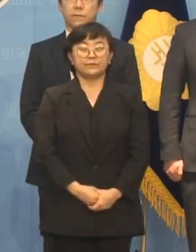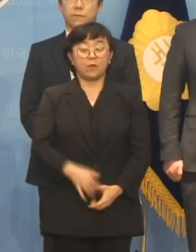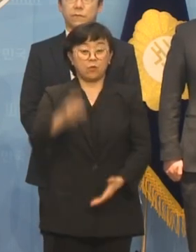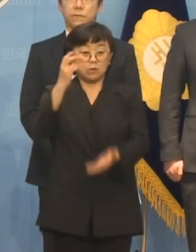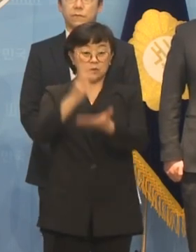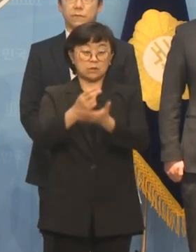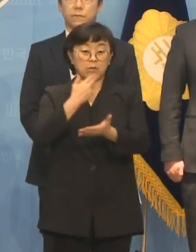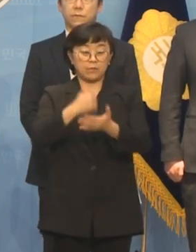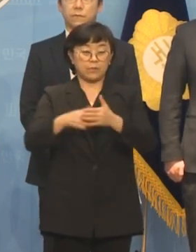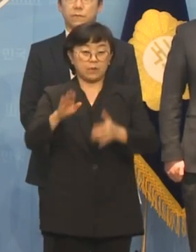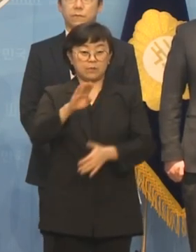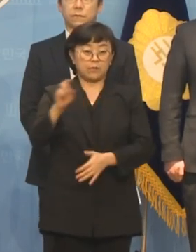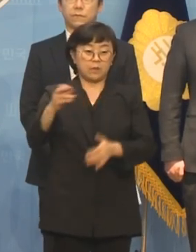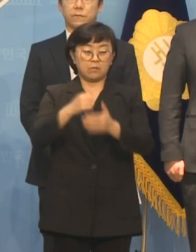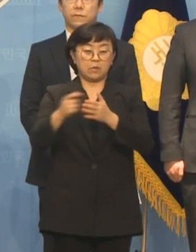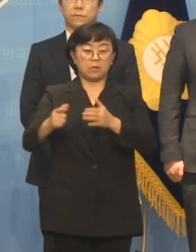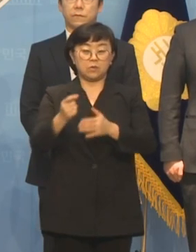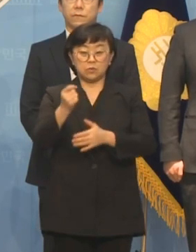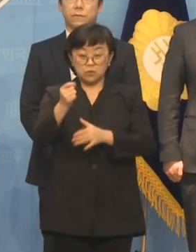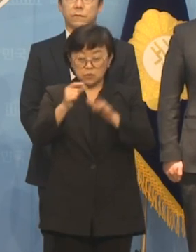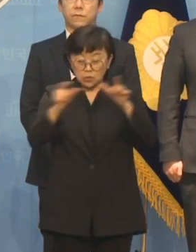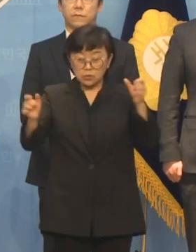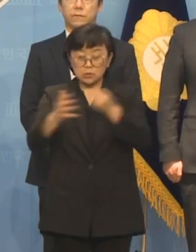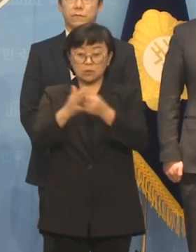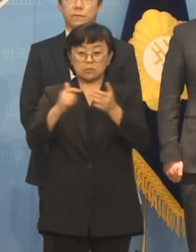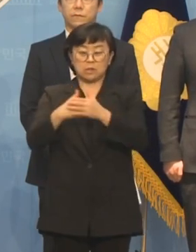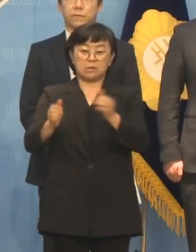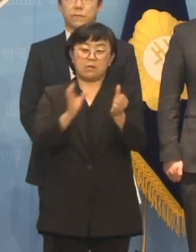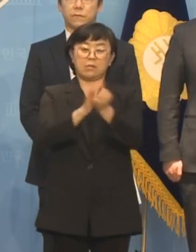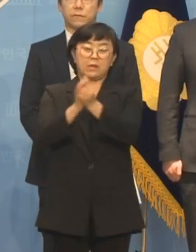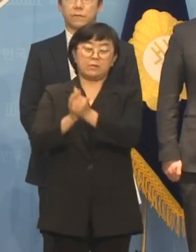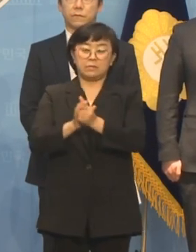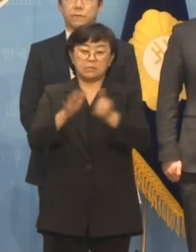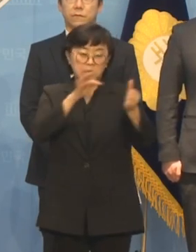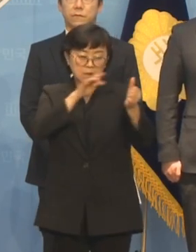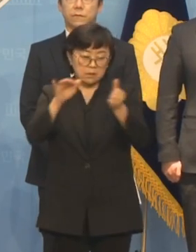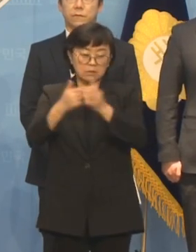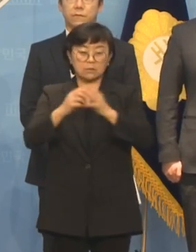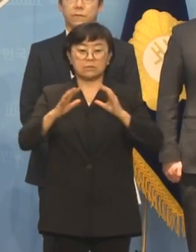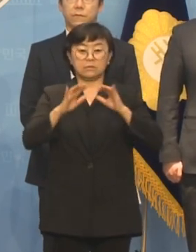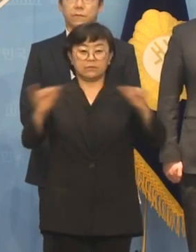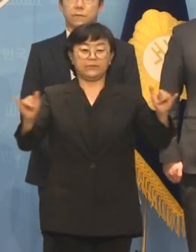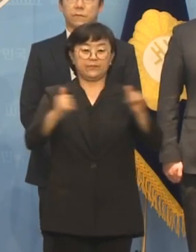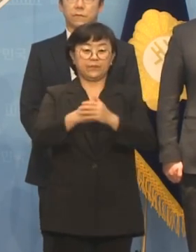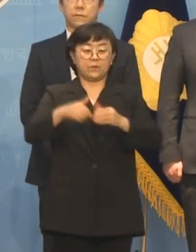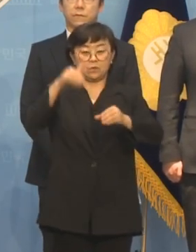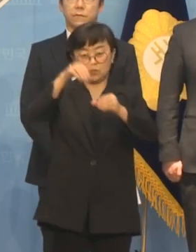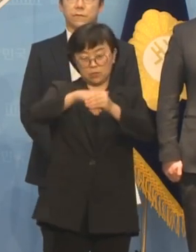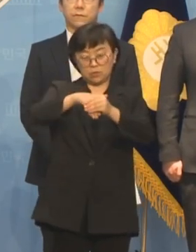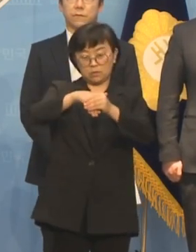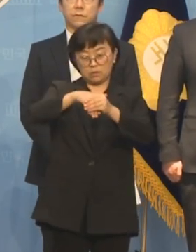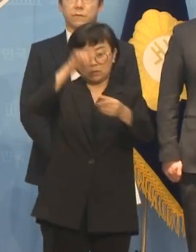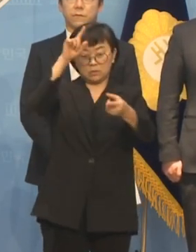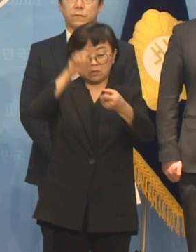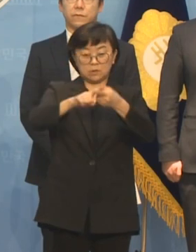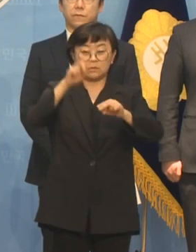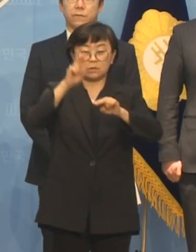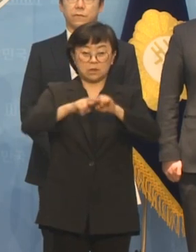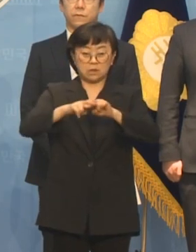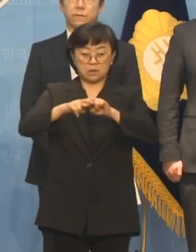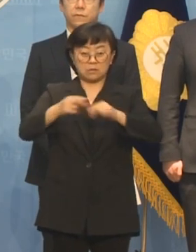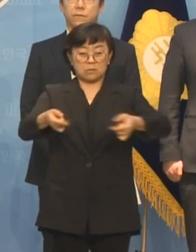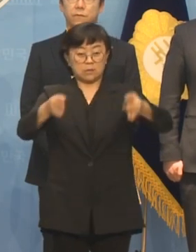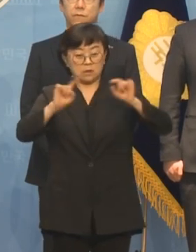원칙 없는 병립형 회기, 소수정당 목할당 등의 감언이설로 국민의 투표가 그대로 의석에